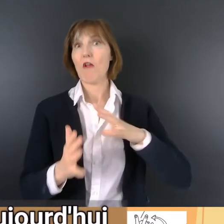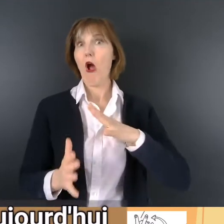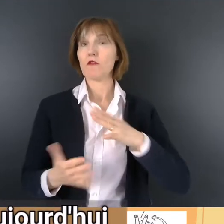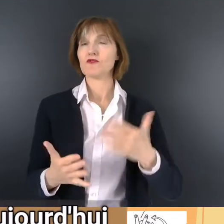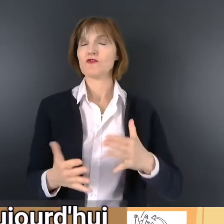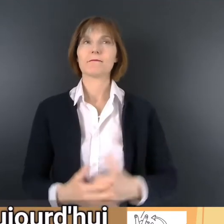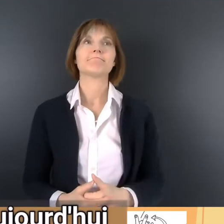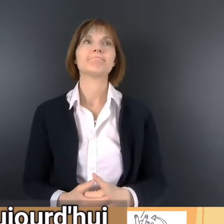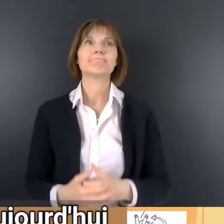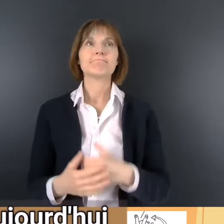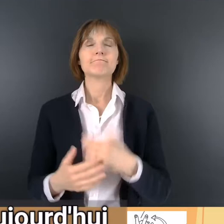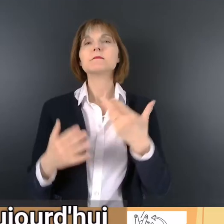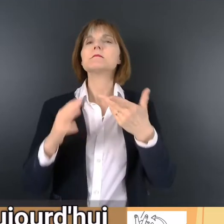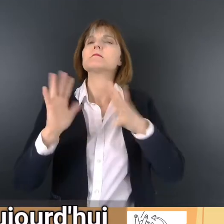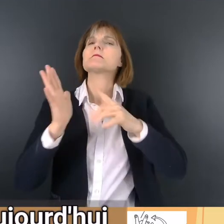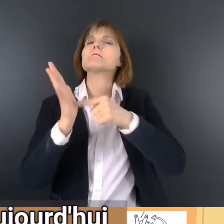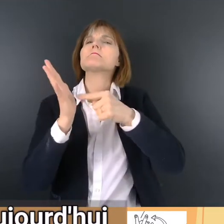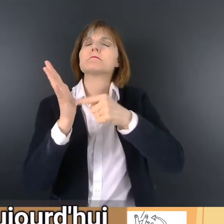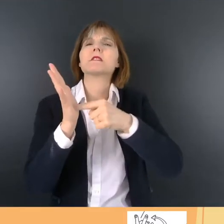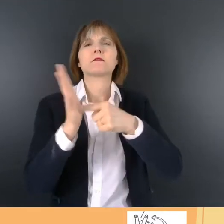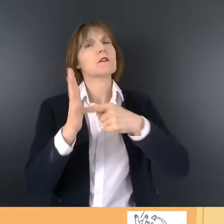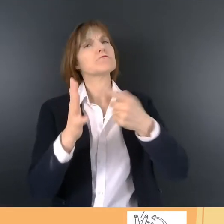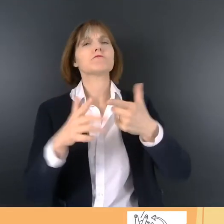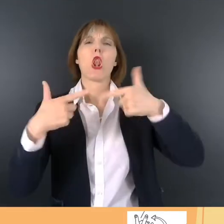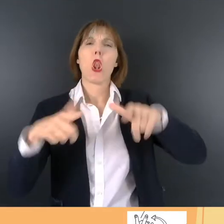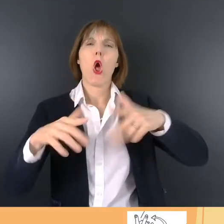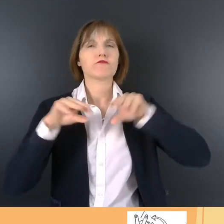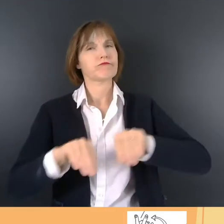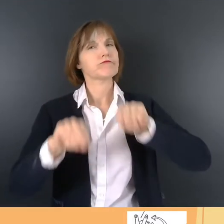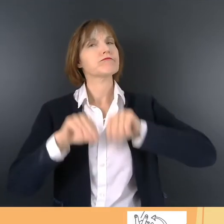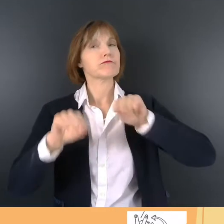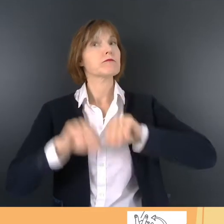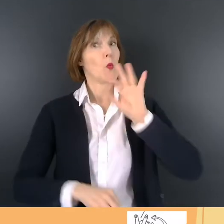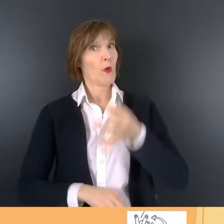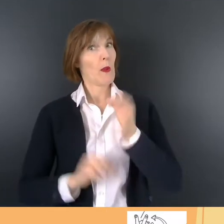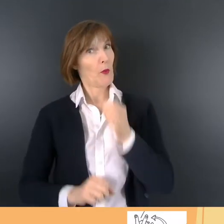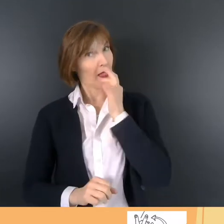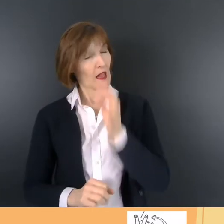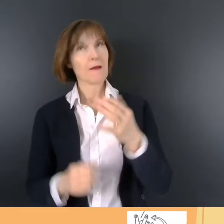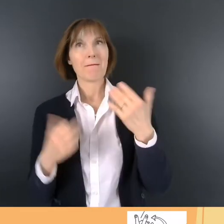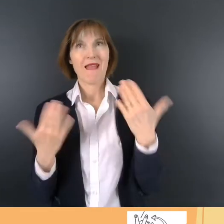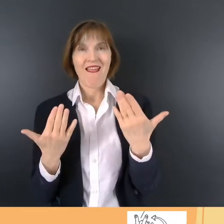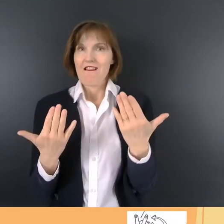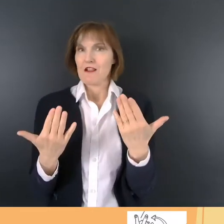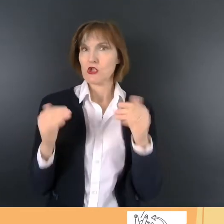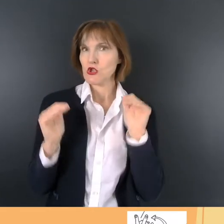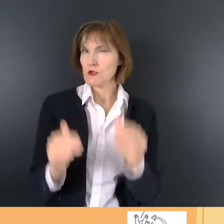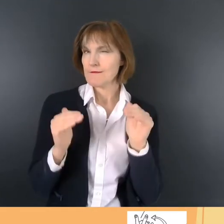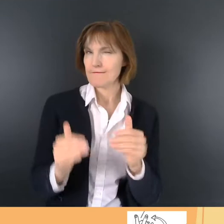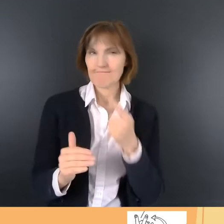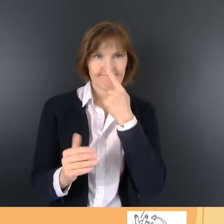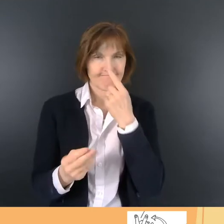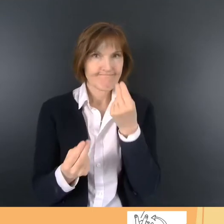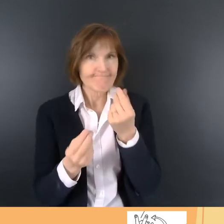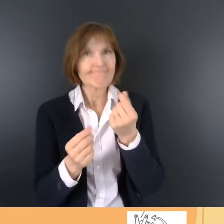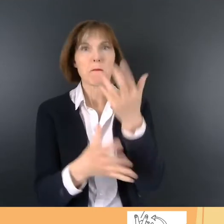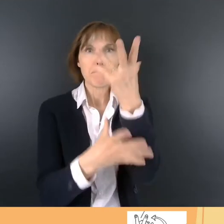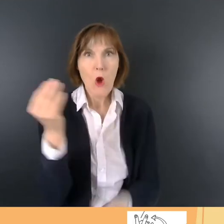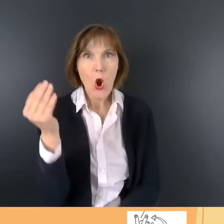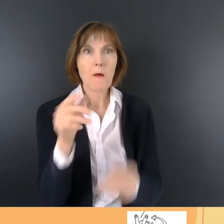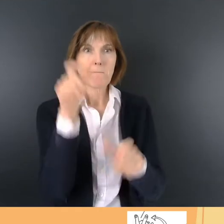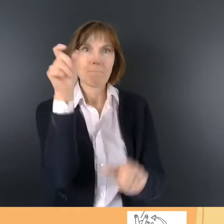on peut dire aujourd'hui, qui est vraiment une langue d'enseignement. Pour autant, il manque cruellement de